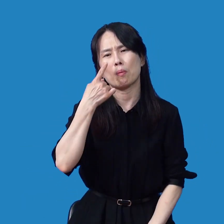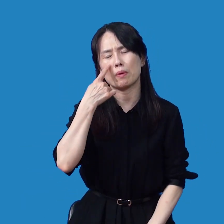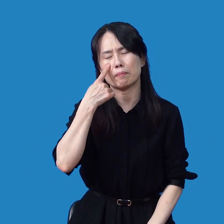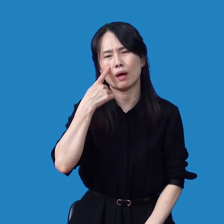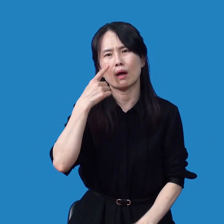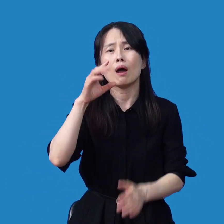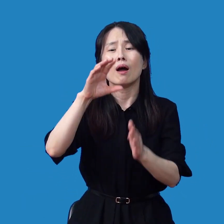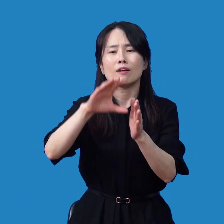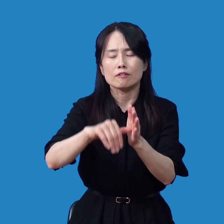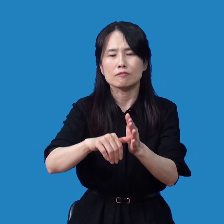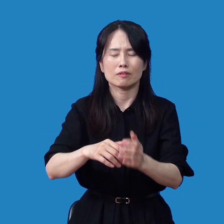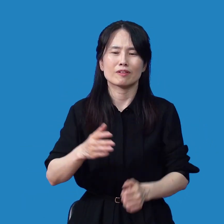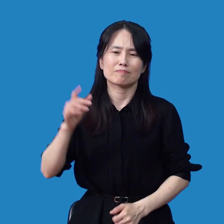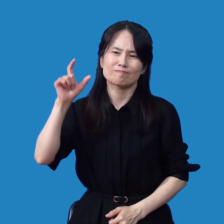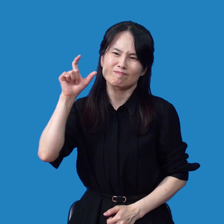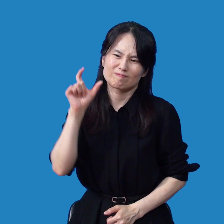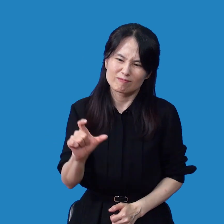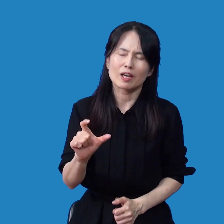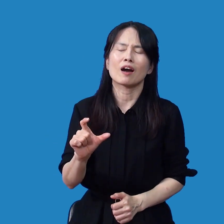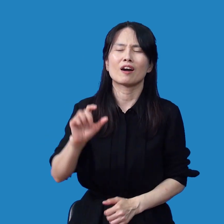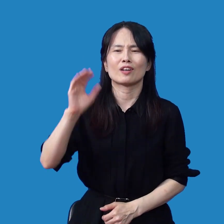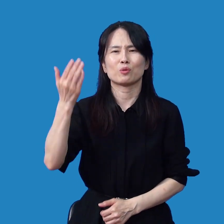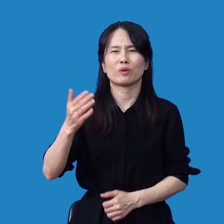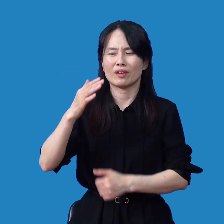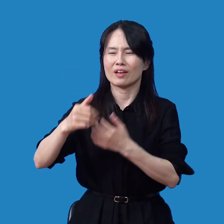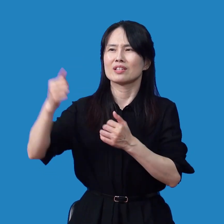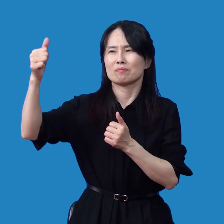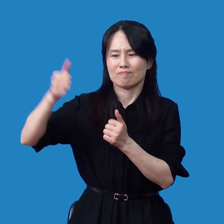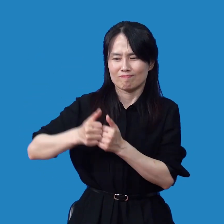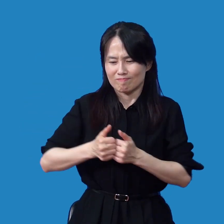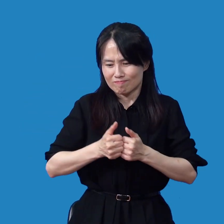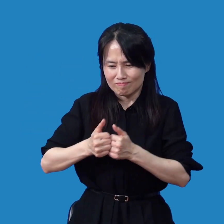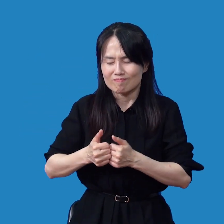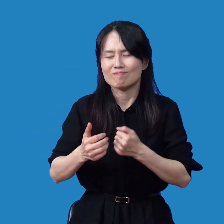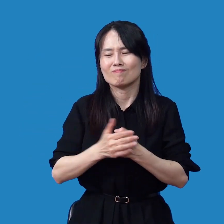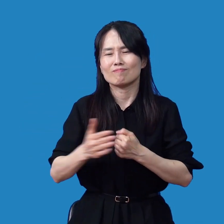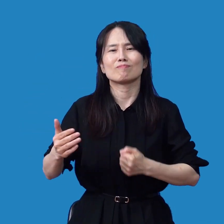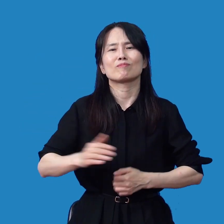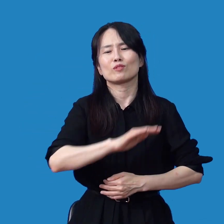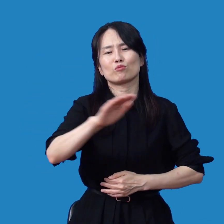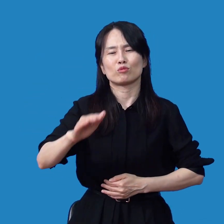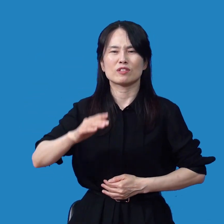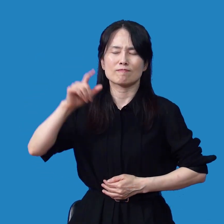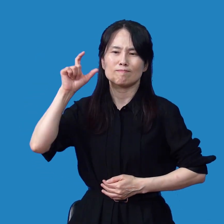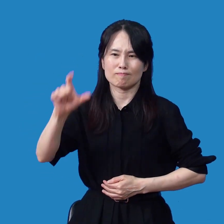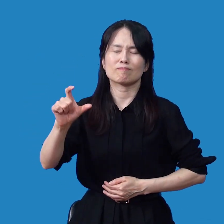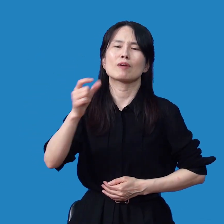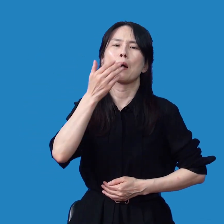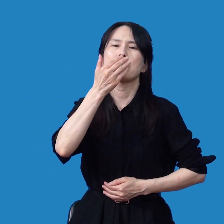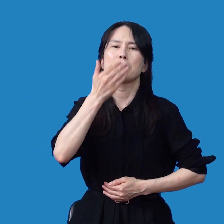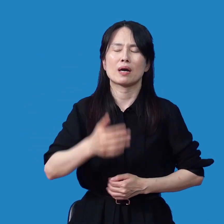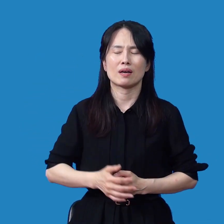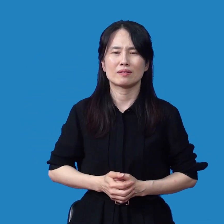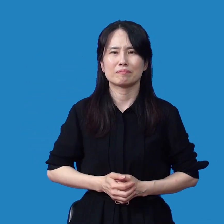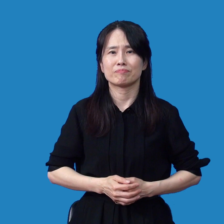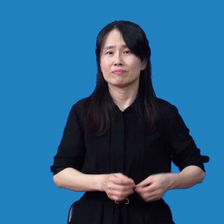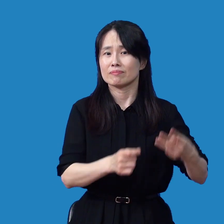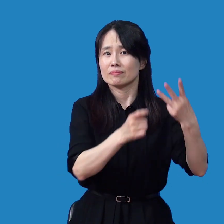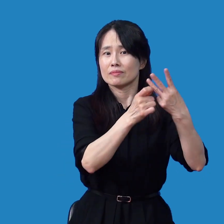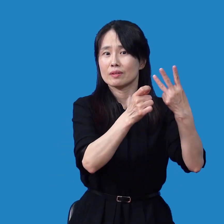그럴 때 강합니다. 하나님이 우리와 함께 해주시기 때문에 우리는 강해집니다. 세 번째로 남은